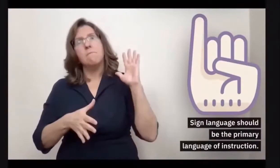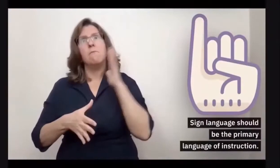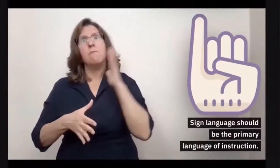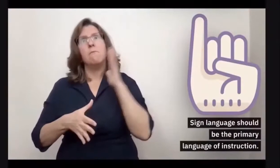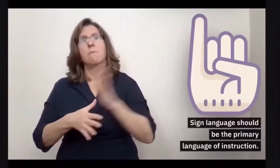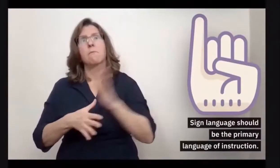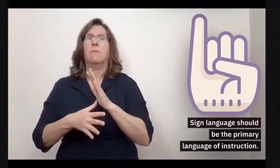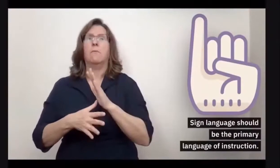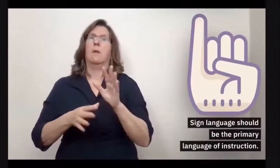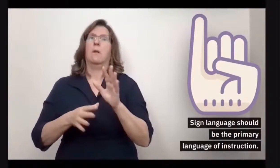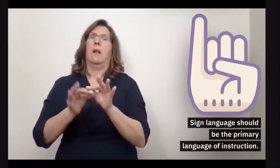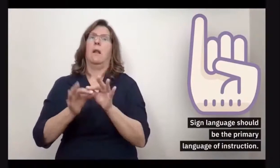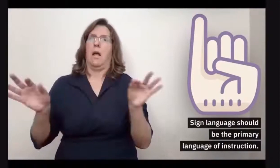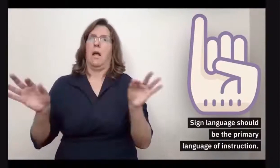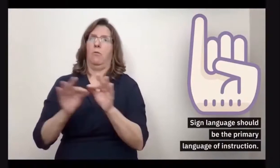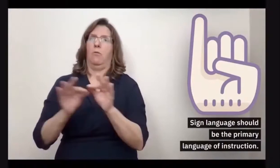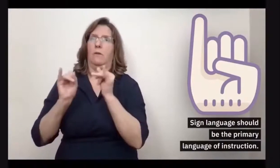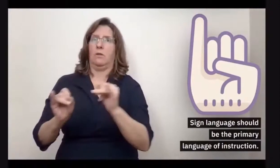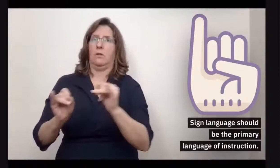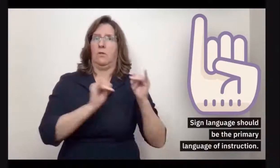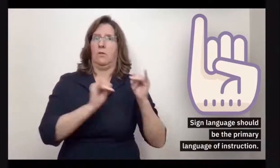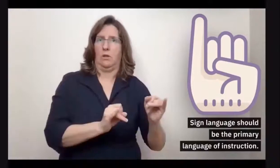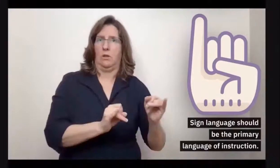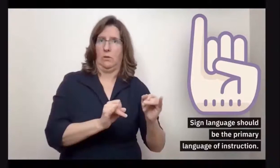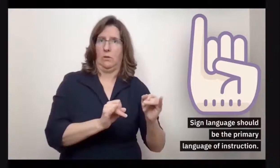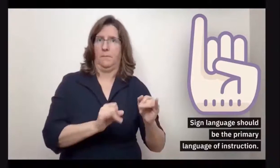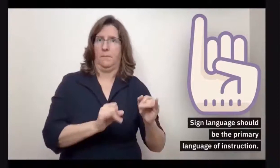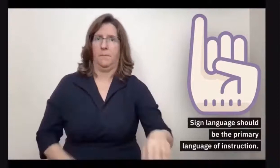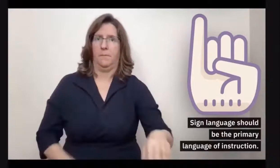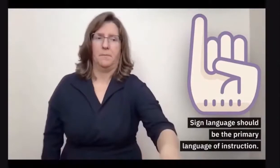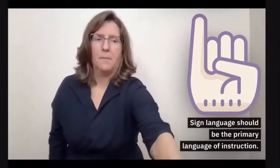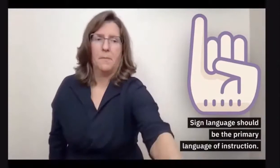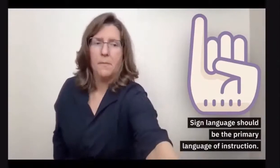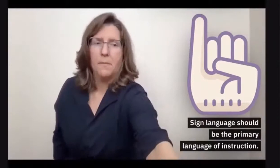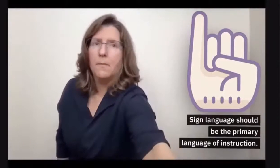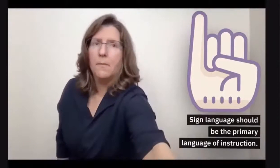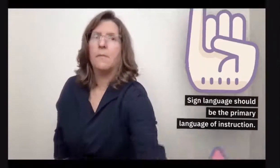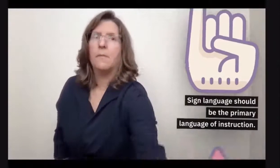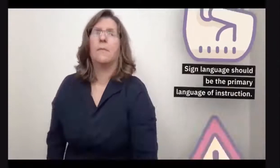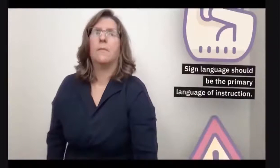Muchos materiales en línea no están diseñados para alumnos con sordera.